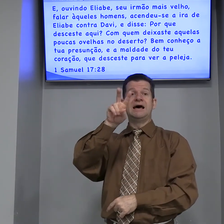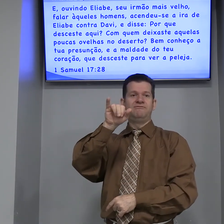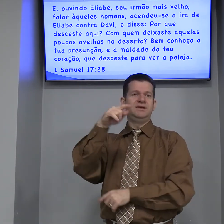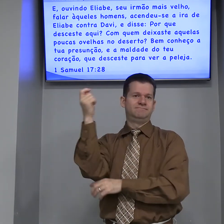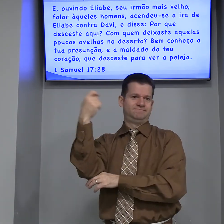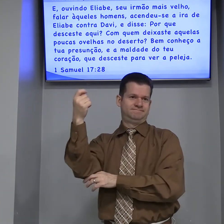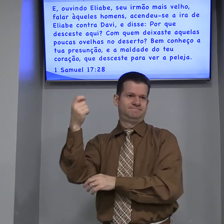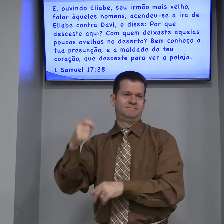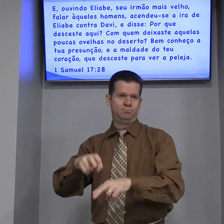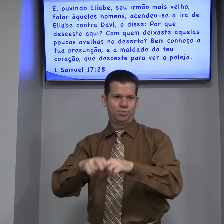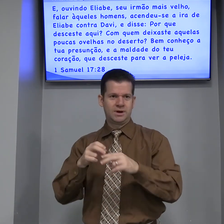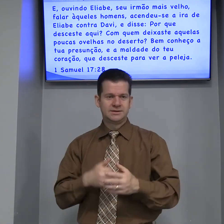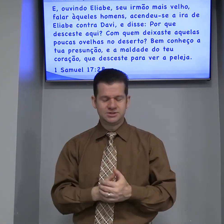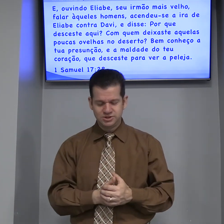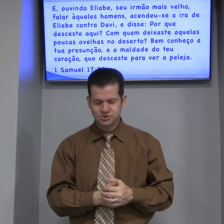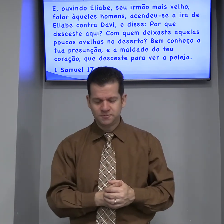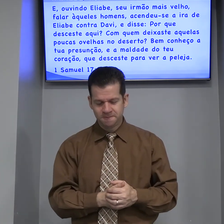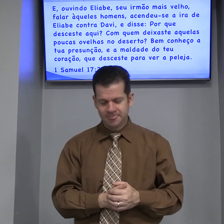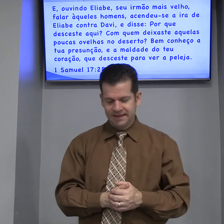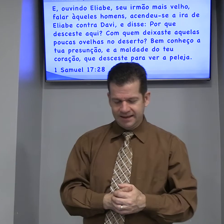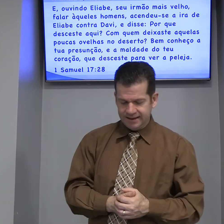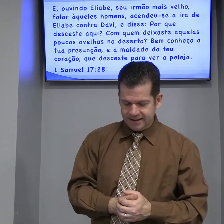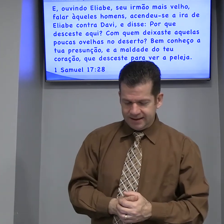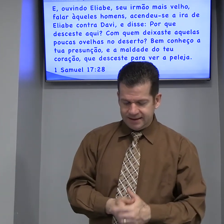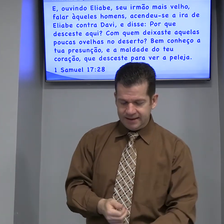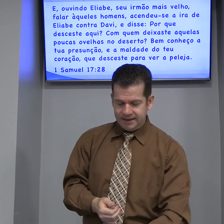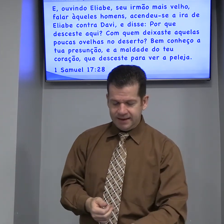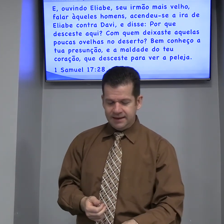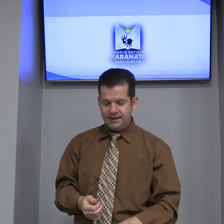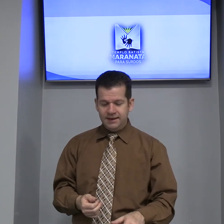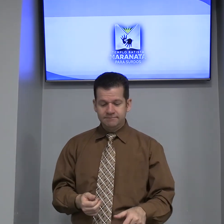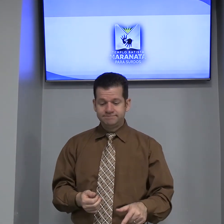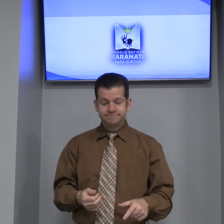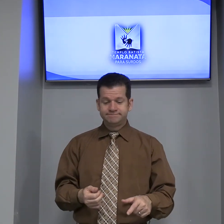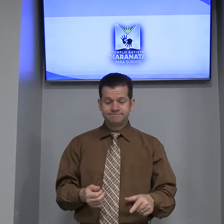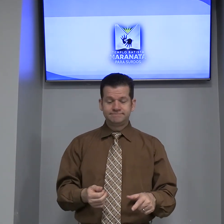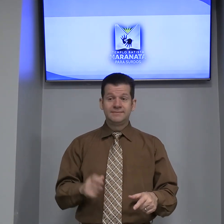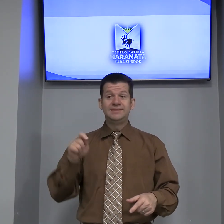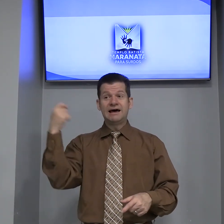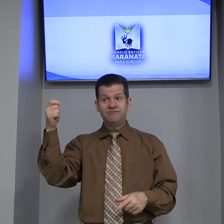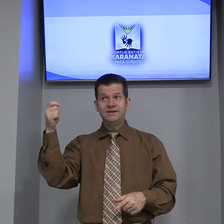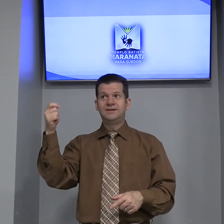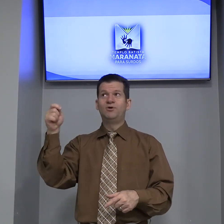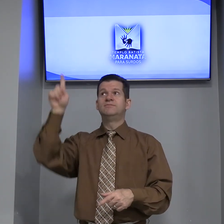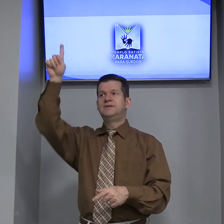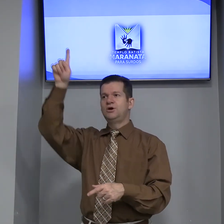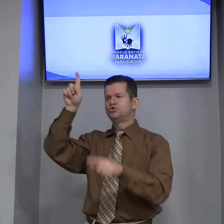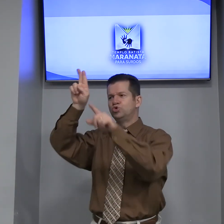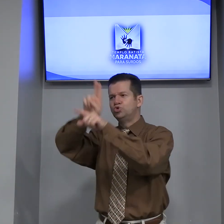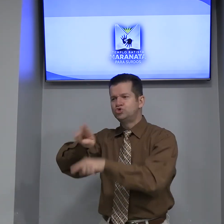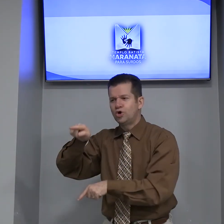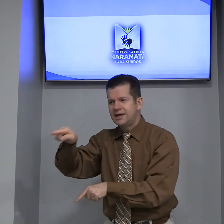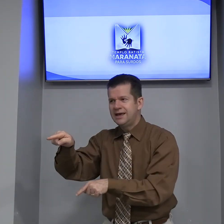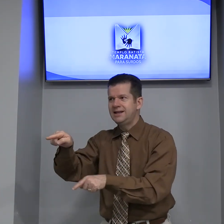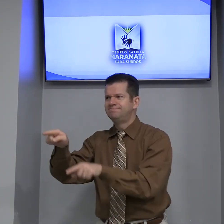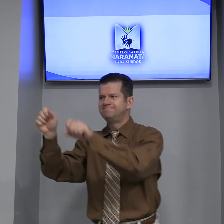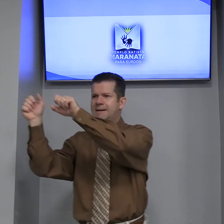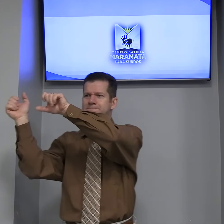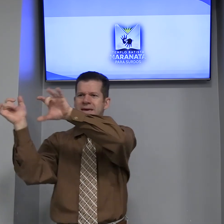Davi por causa disso. E Davi, então, Deus usou ele,